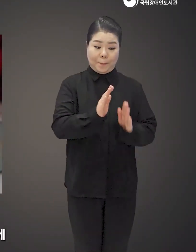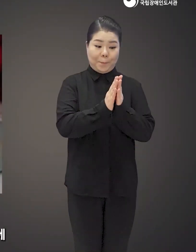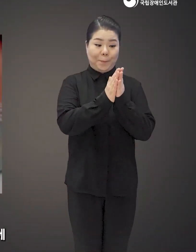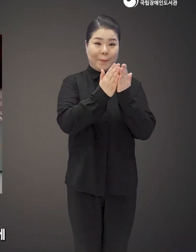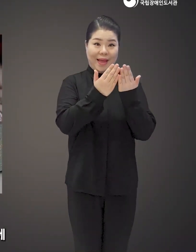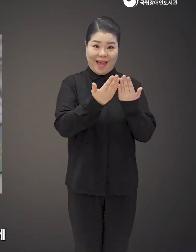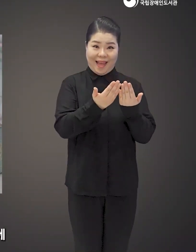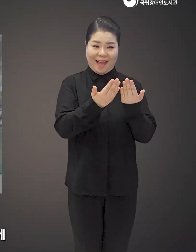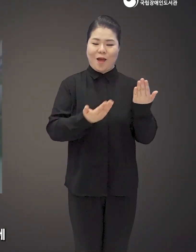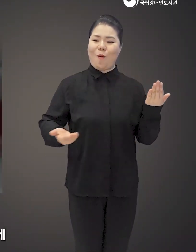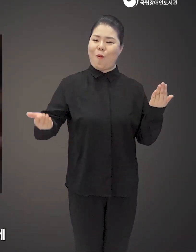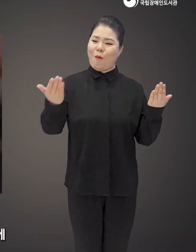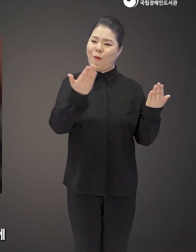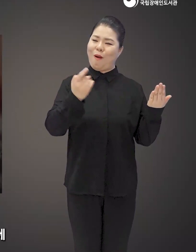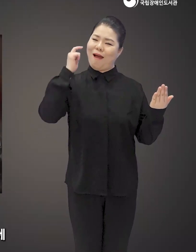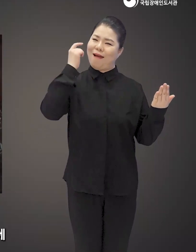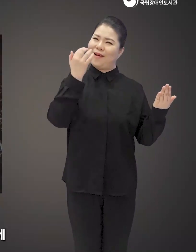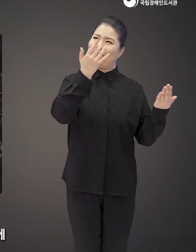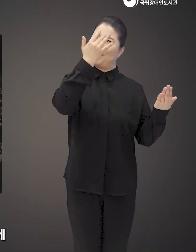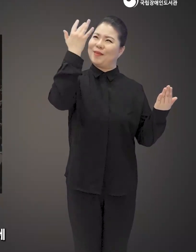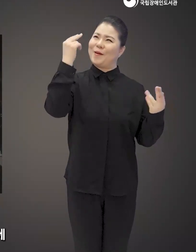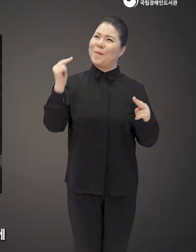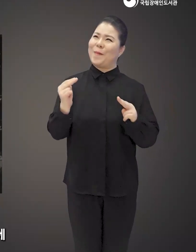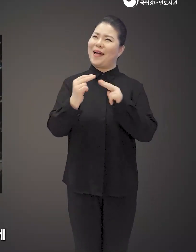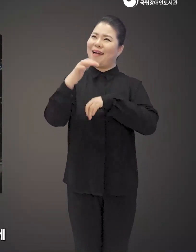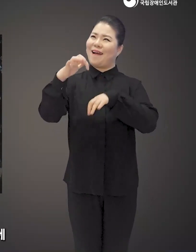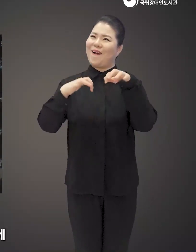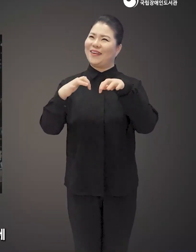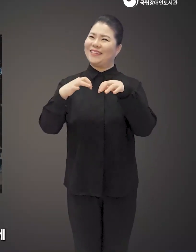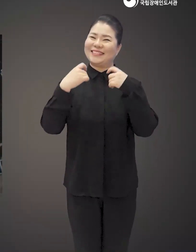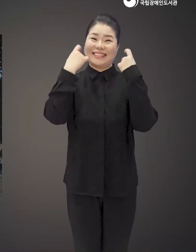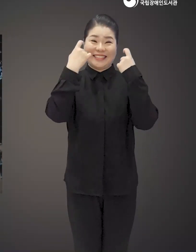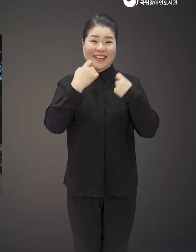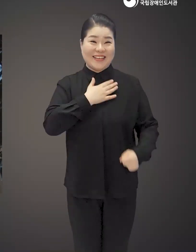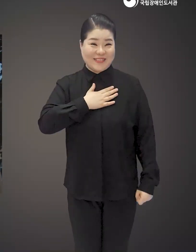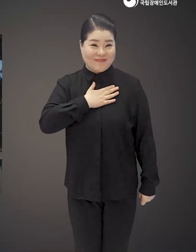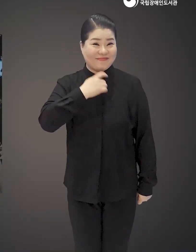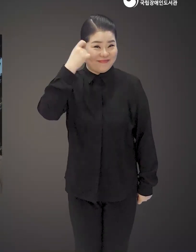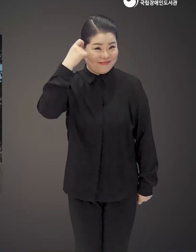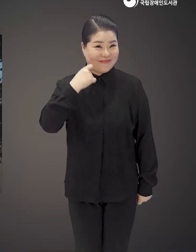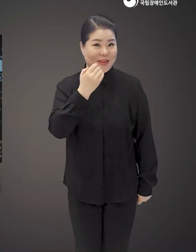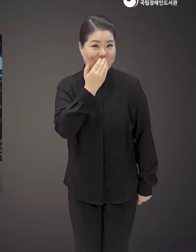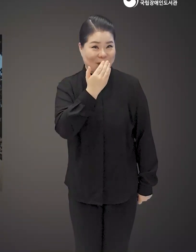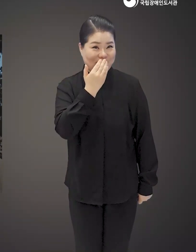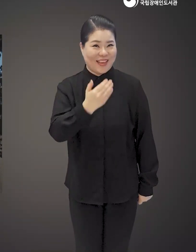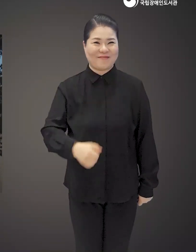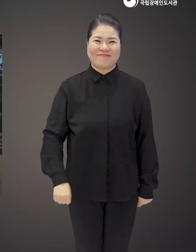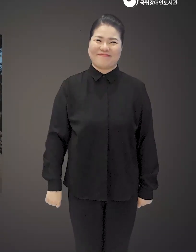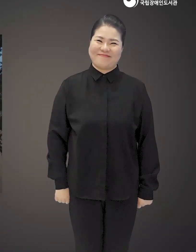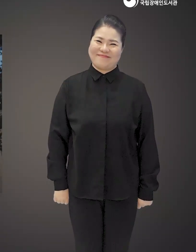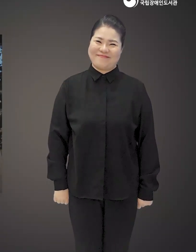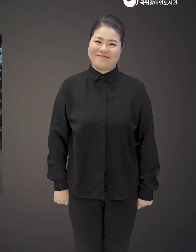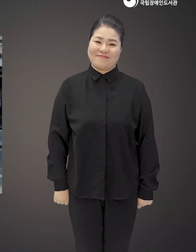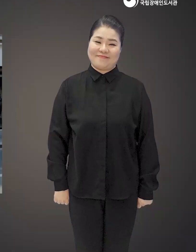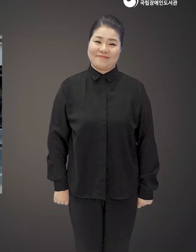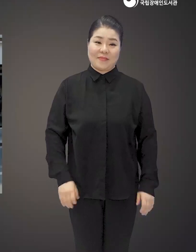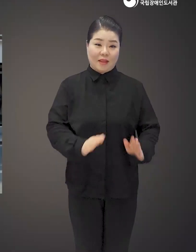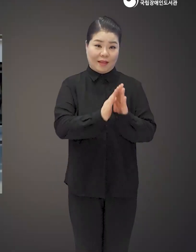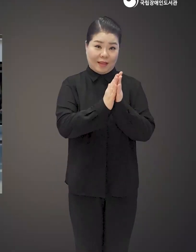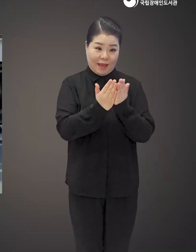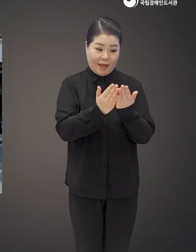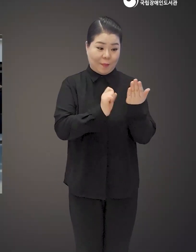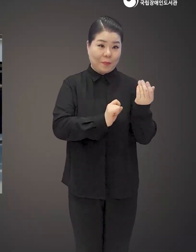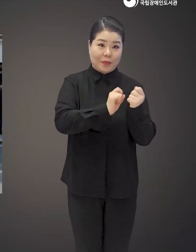이 책을 열면 여러분은 아름다운 파리의 거리를 단숨에 여행하는 기분을 느끼실 수 있을 거예요.